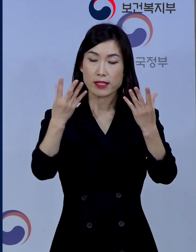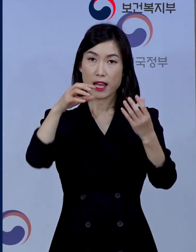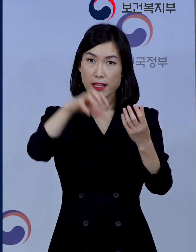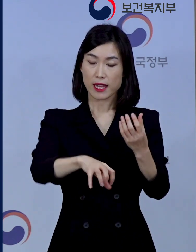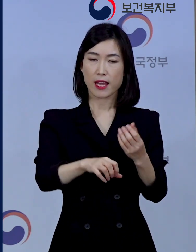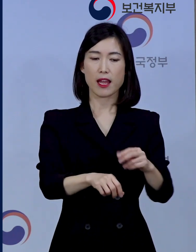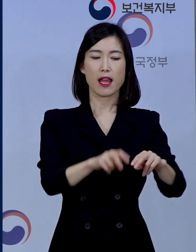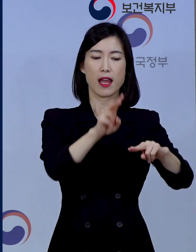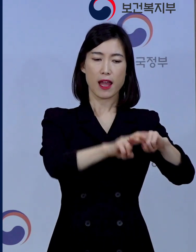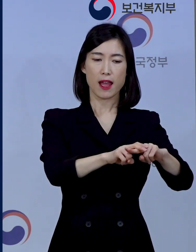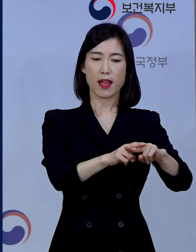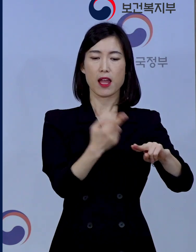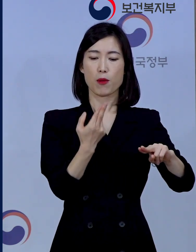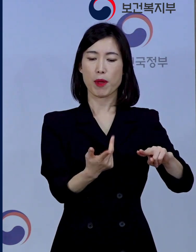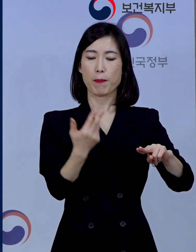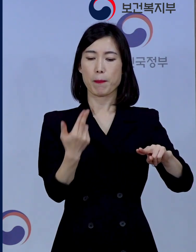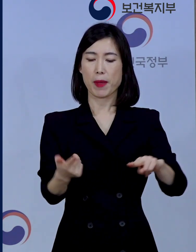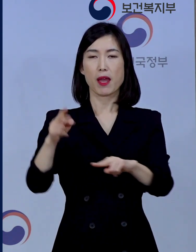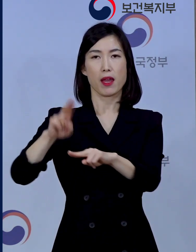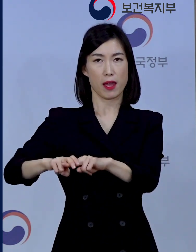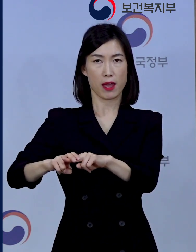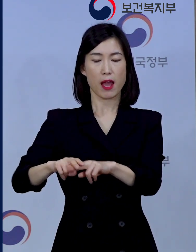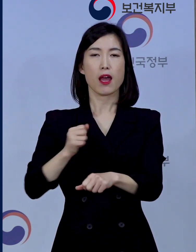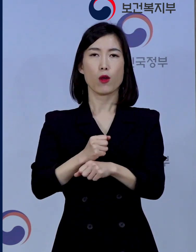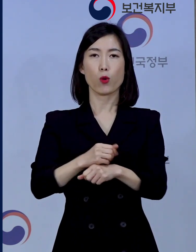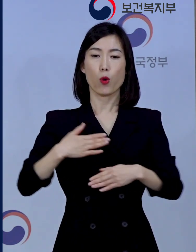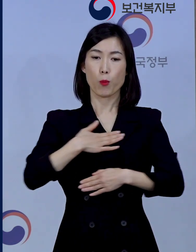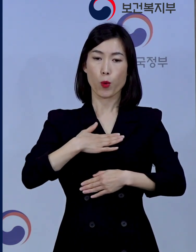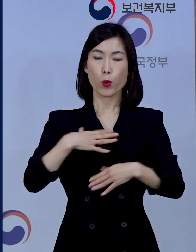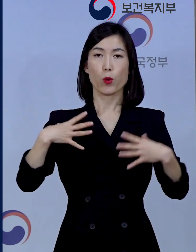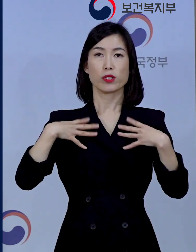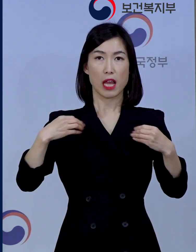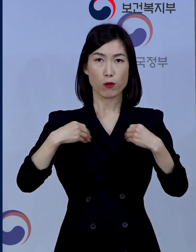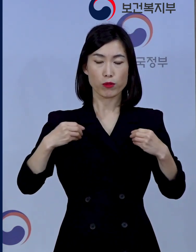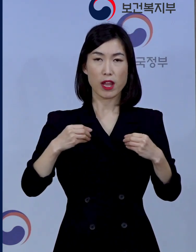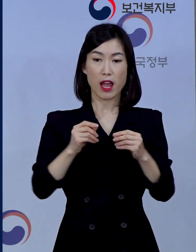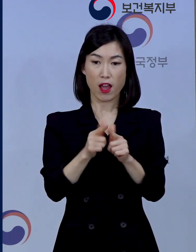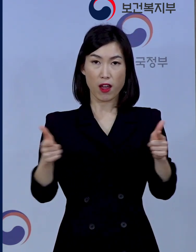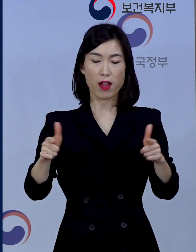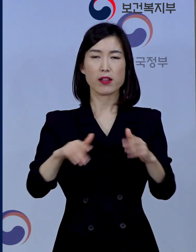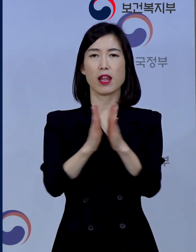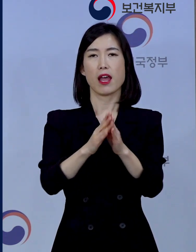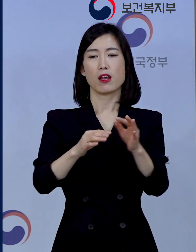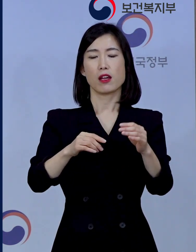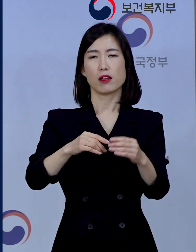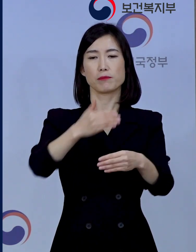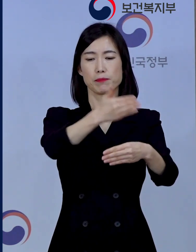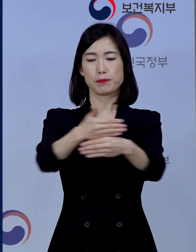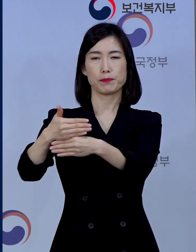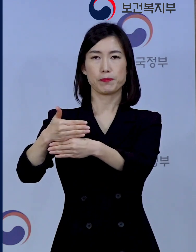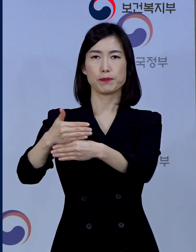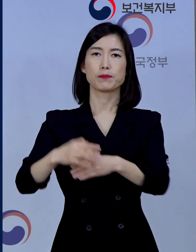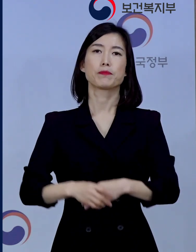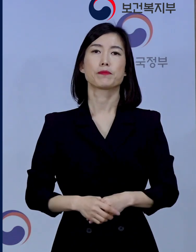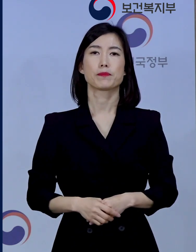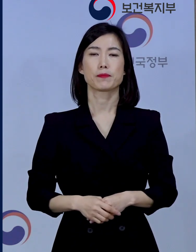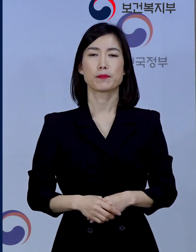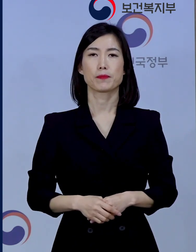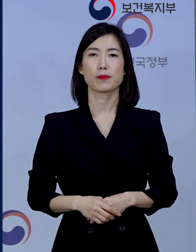공연장은 좌석 2칸 띄우기를 실시하고 목욕장업의 사우나, 찜질시설 운영을 금지합니다.